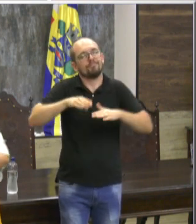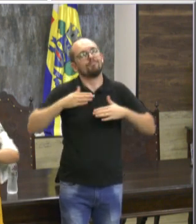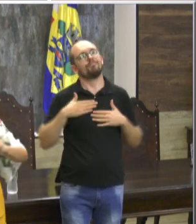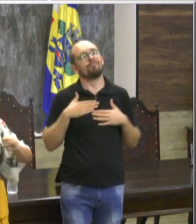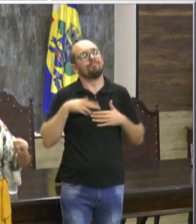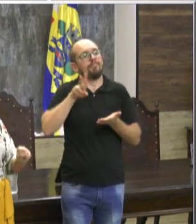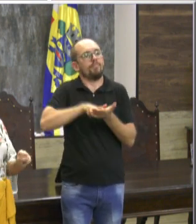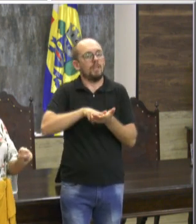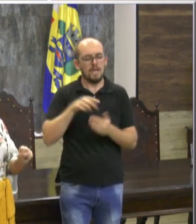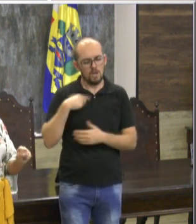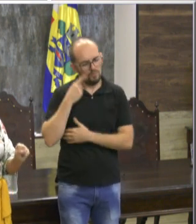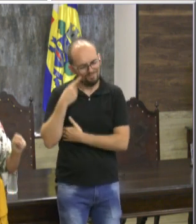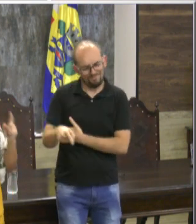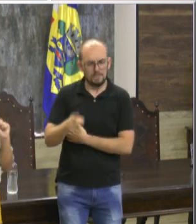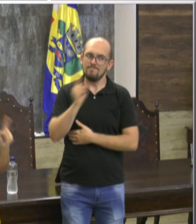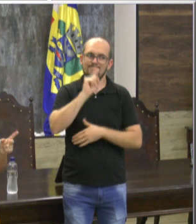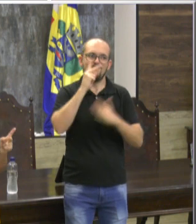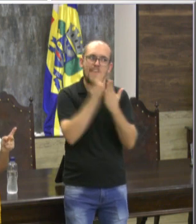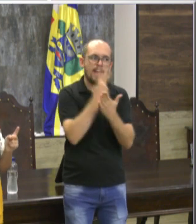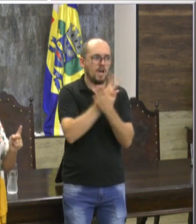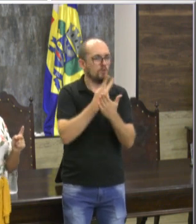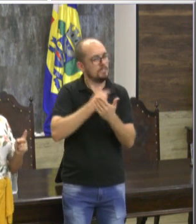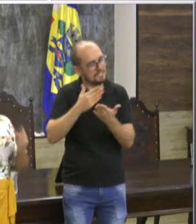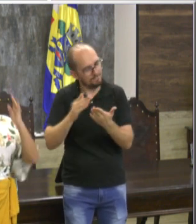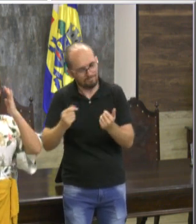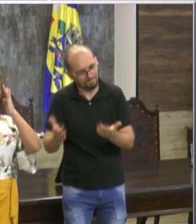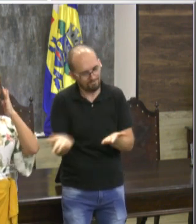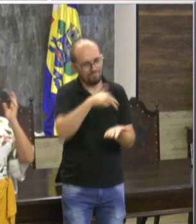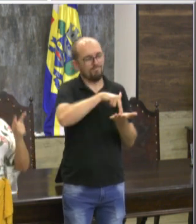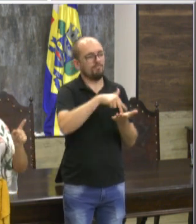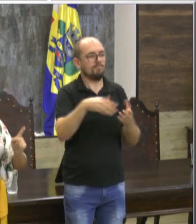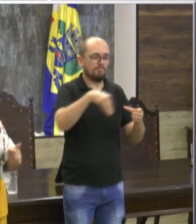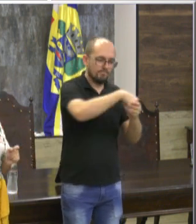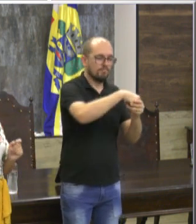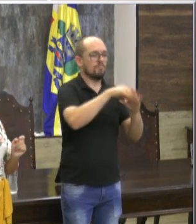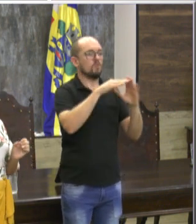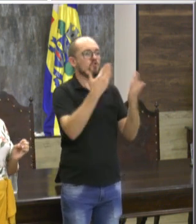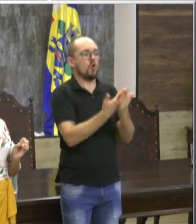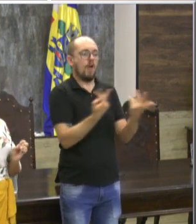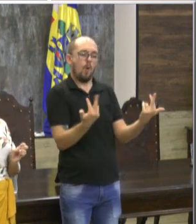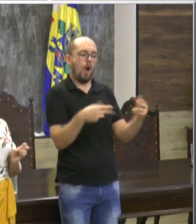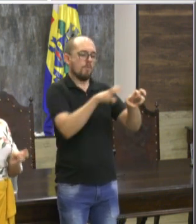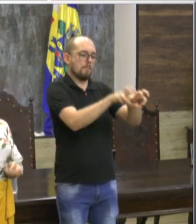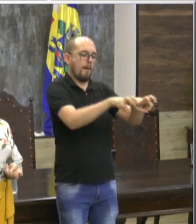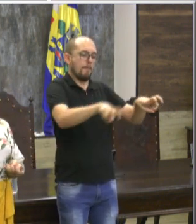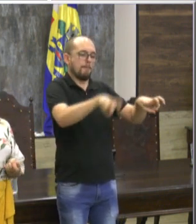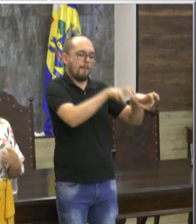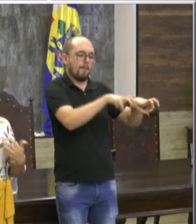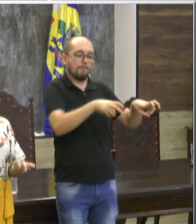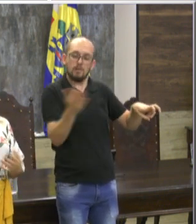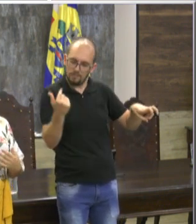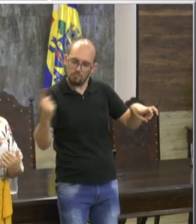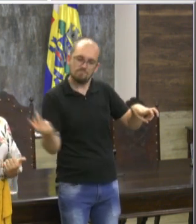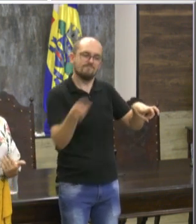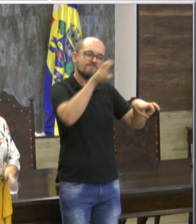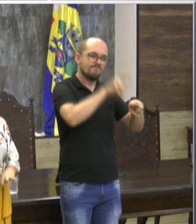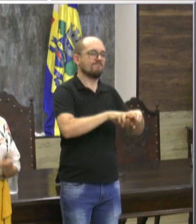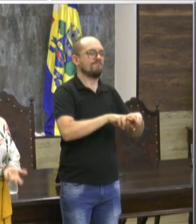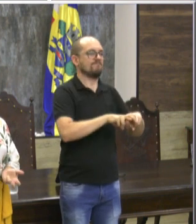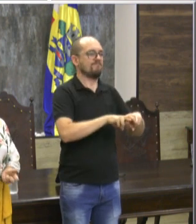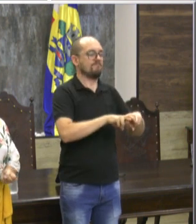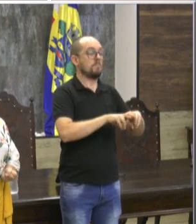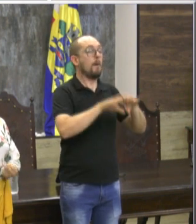tirar Gustavo do colchonete. O próximo desafio, fazer com que ele entrasse dentro da sala de aula. E aí, assim, eu ouvi de